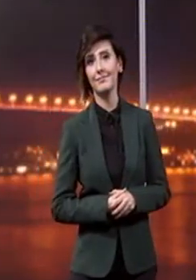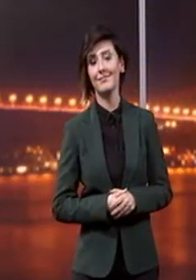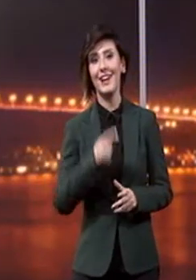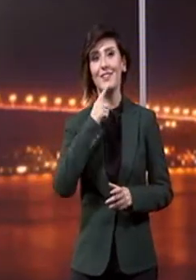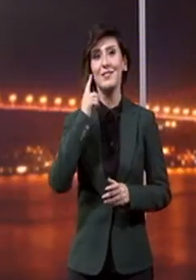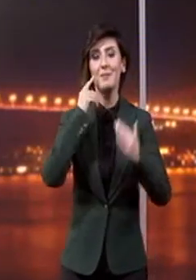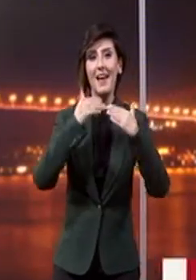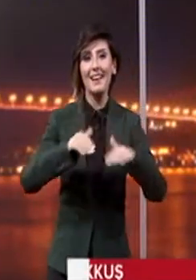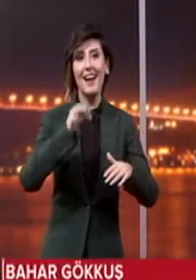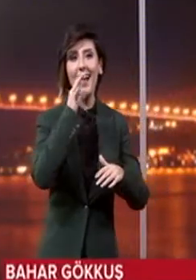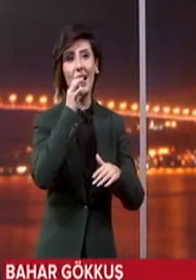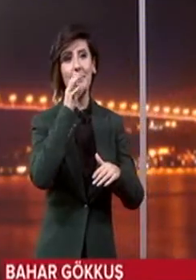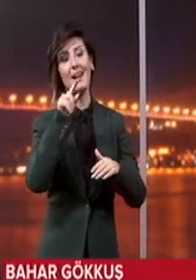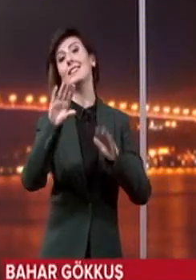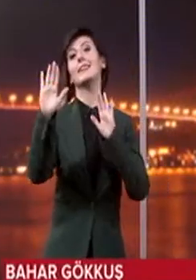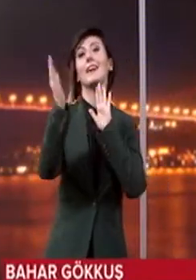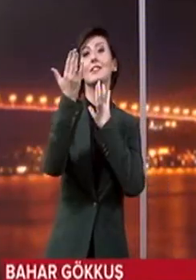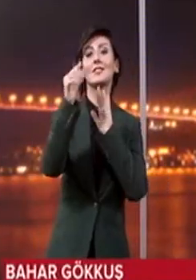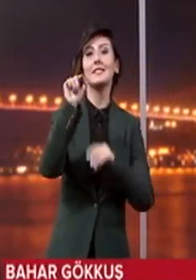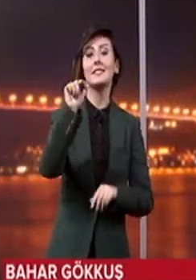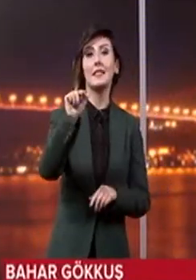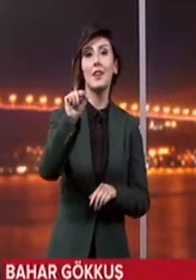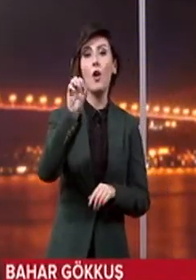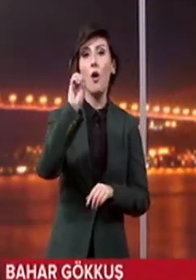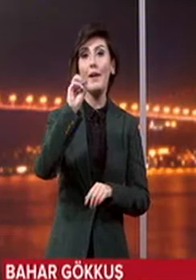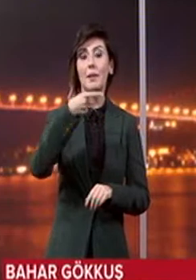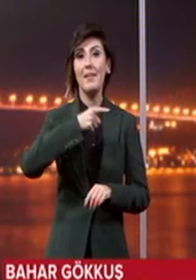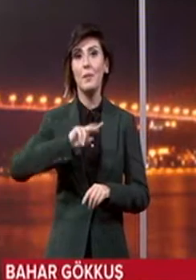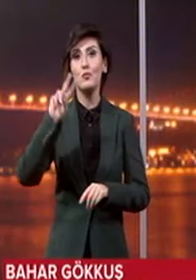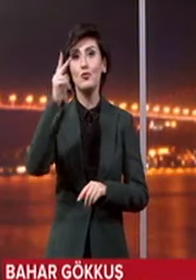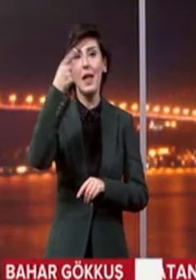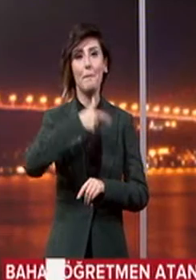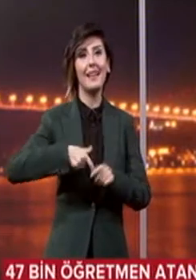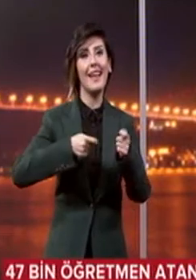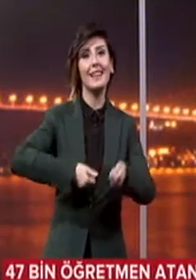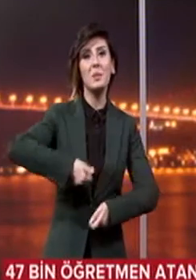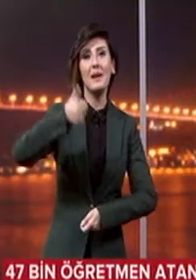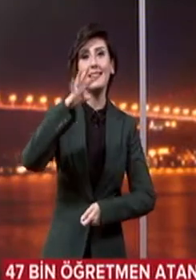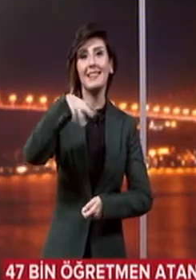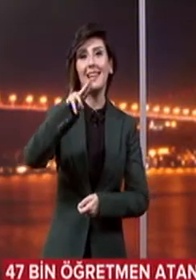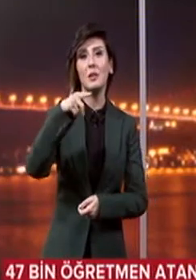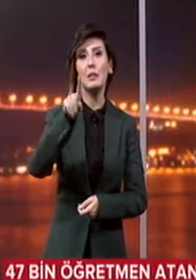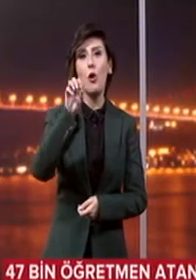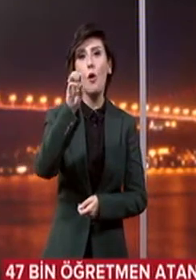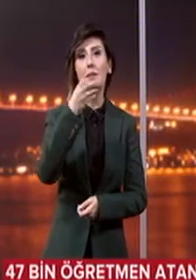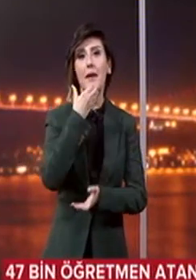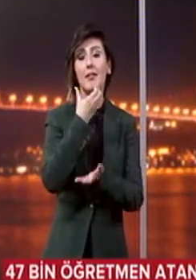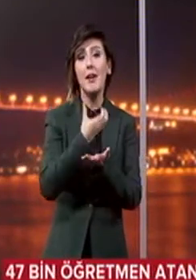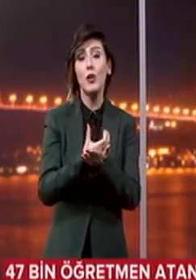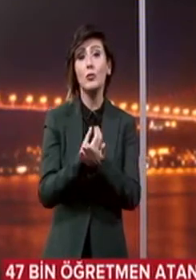İşitme Engelliler Haber Bülteni ile karşınızdayız. Öğretmen adaylarına müjde. Milli Eğitim Bakanlığı'na 47 bin öğretmen kadrosu ihdas